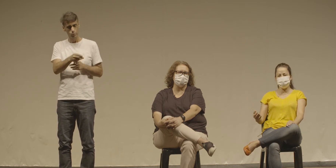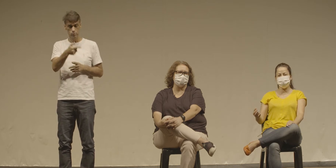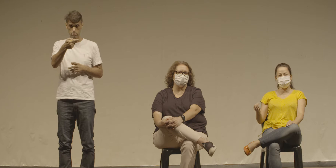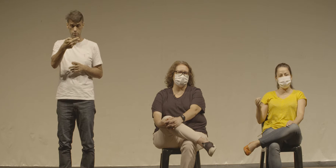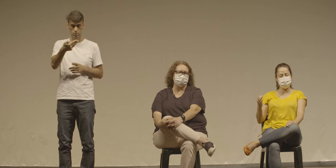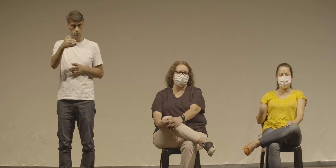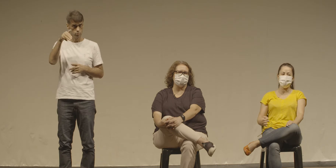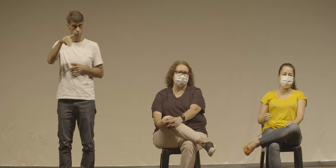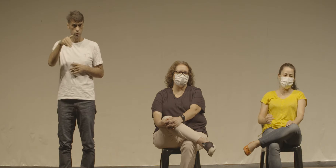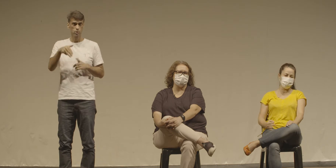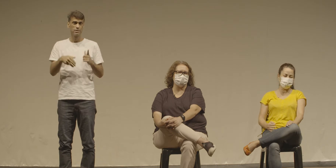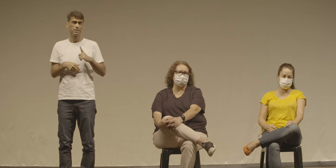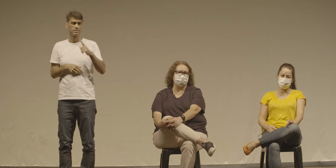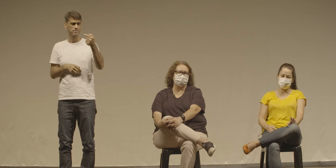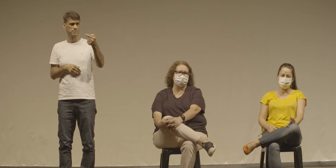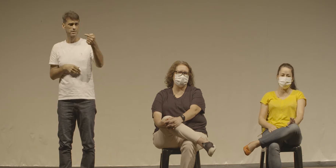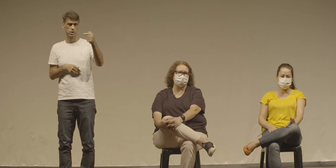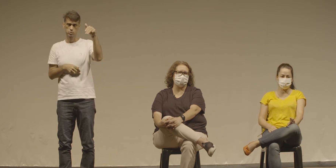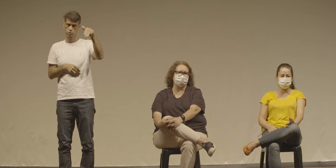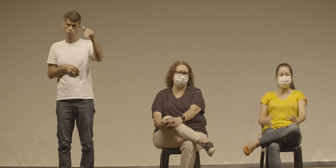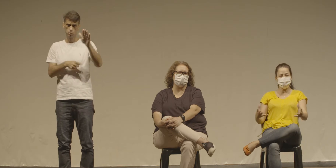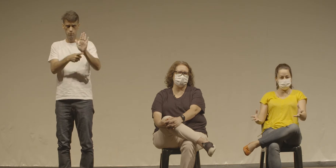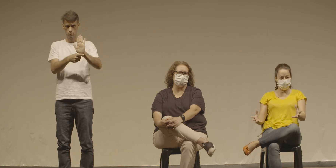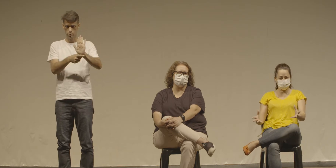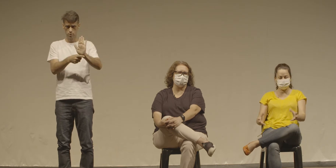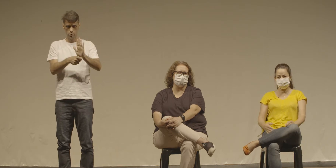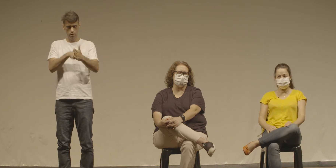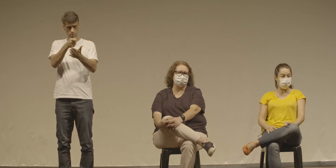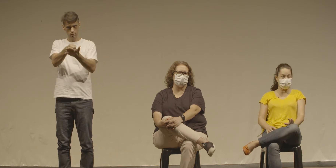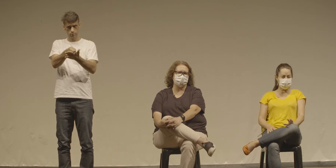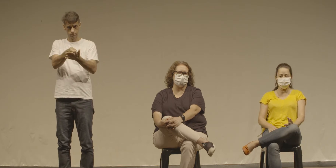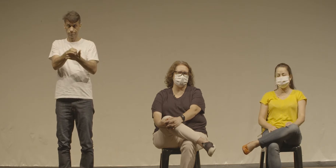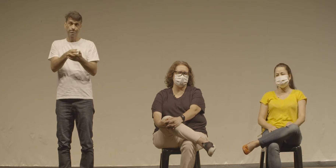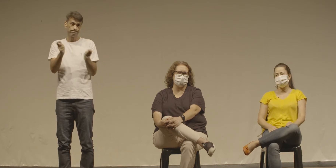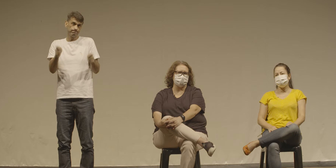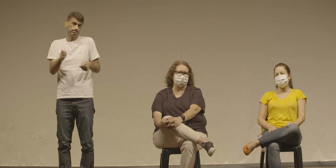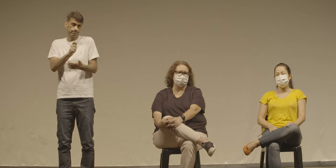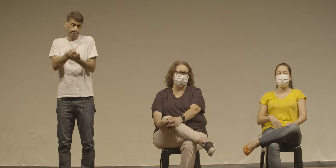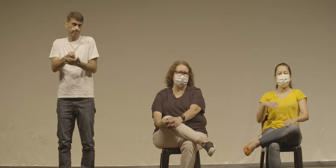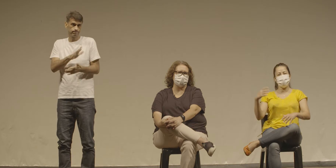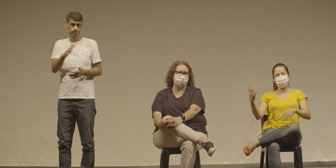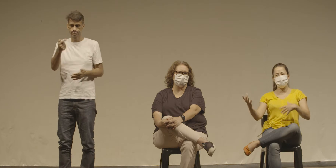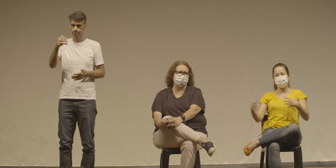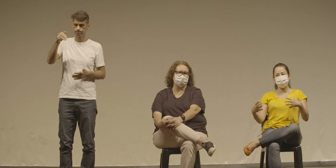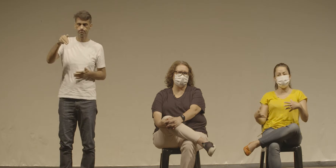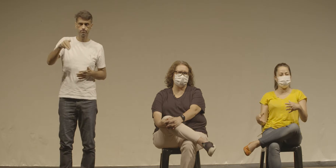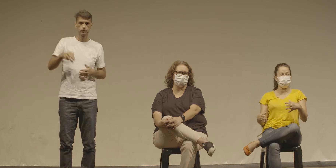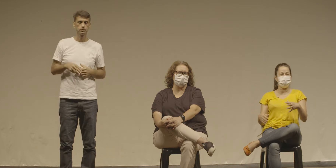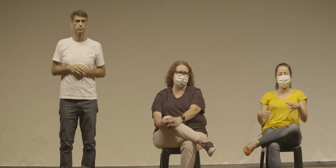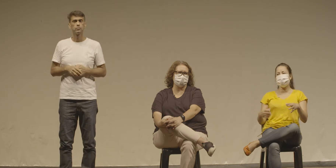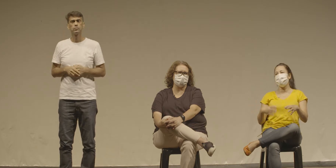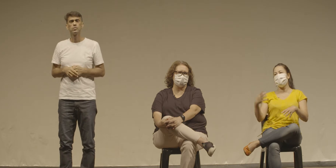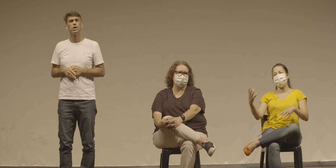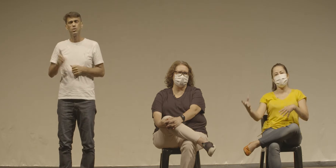73 minutos, nós temos 7 minutos apenas de vídeo comprado. Foi o que deu. E aí a gente, com o